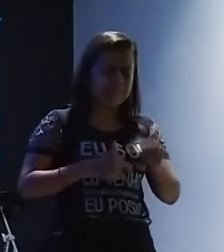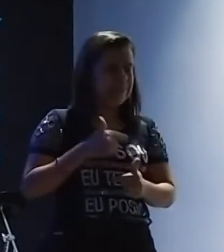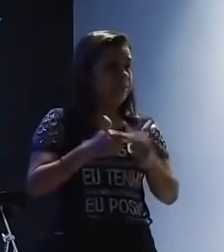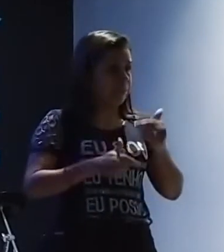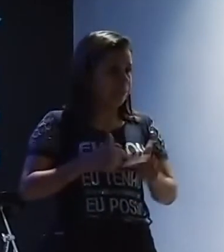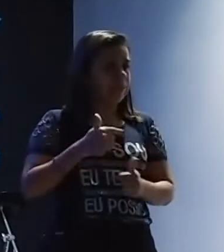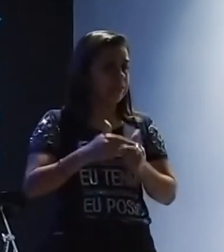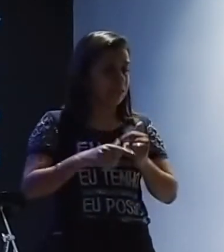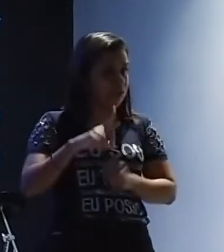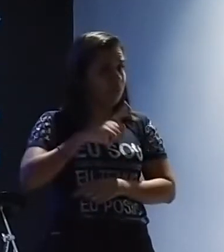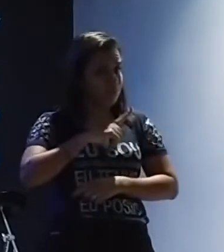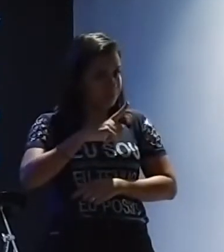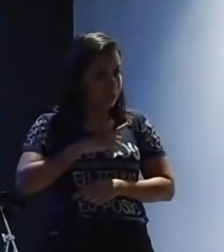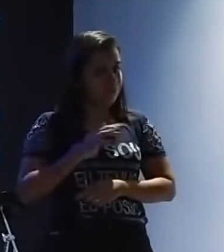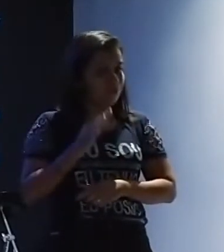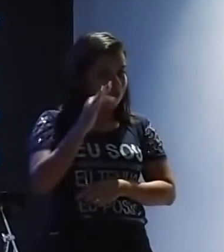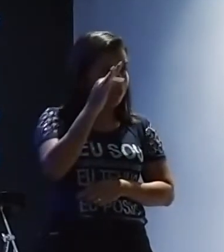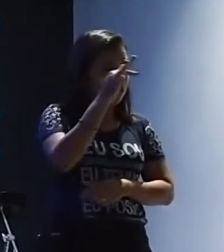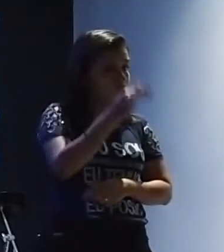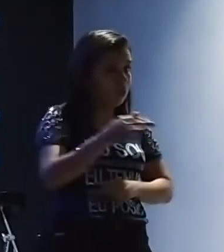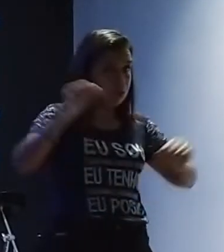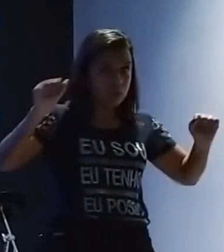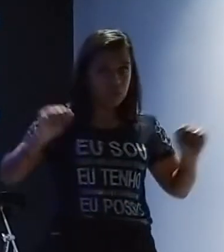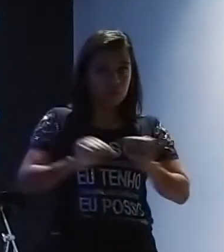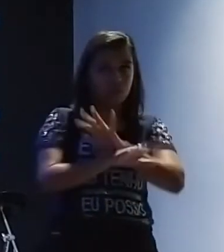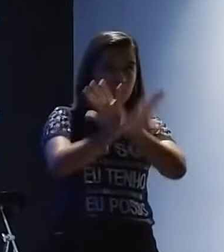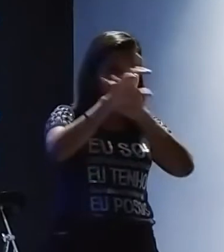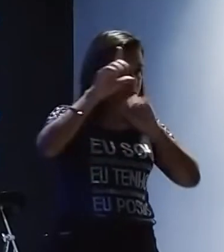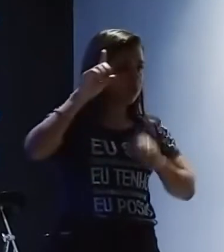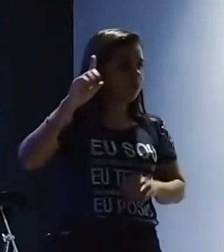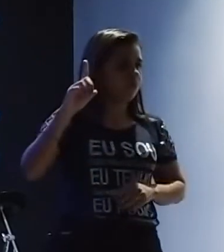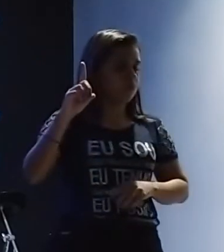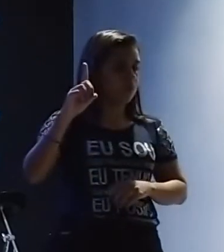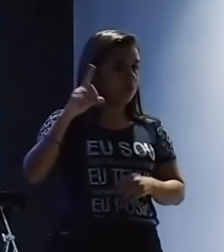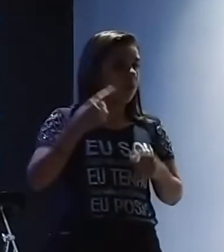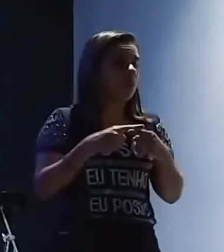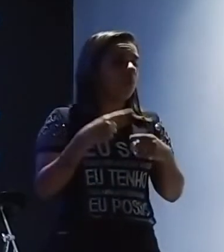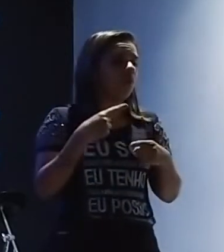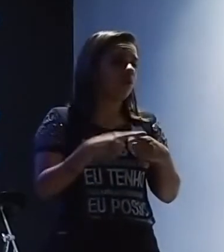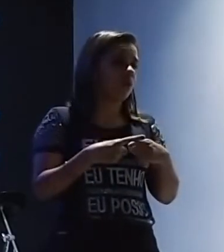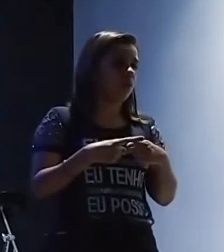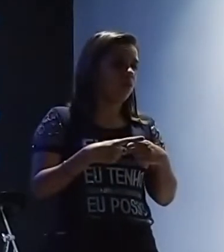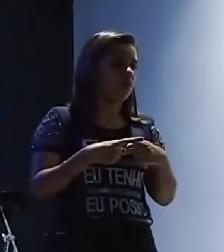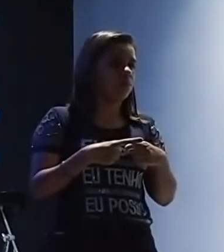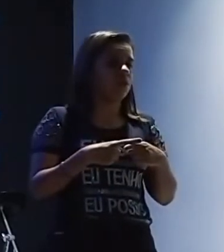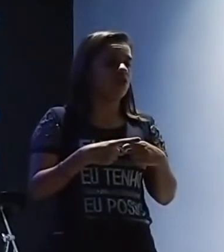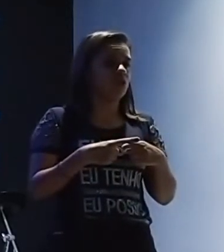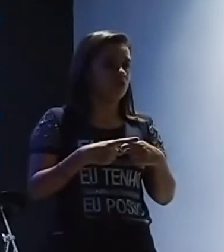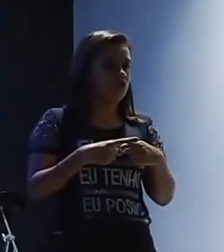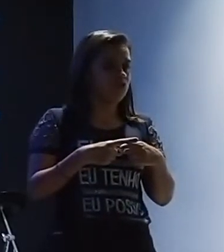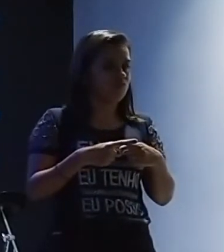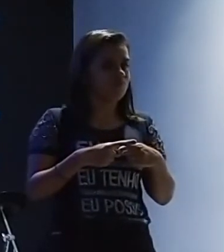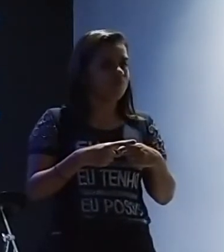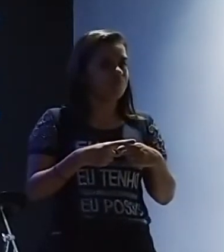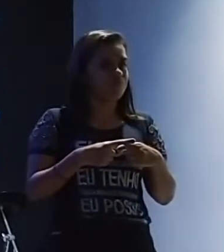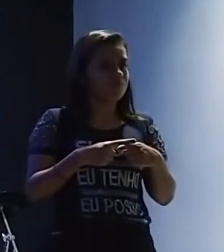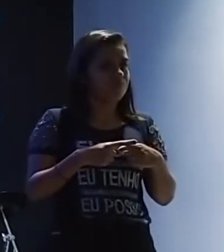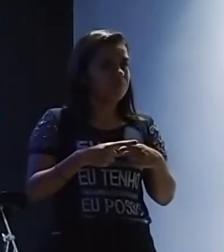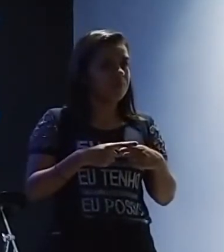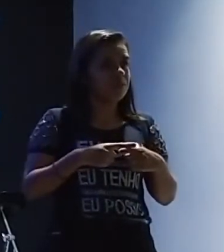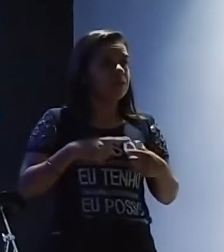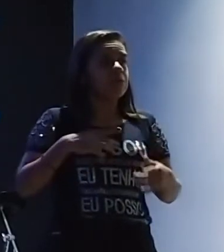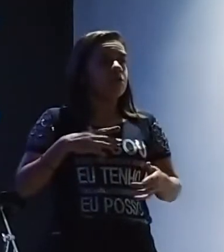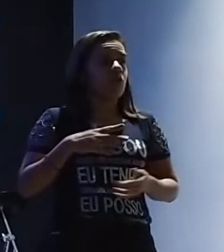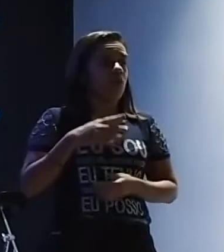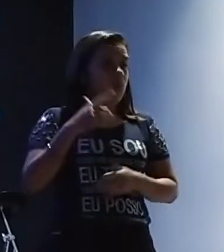ainda vamos passar, e glória a Deus por elas, porque quando a gente sai delas, a gente sai mais forte, a